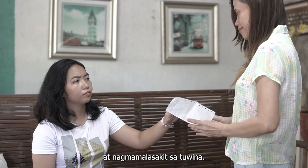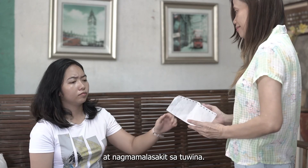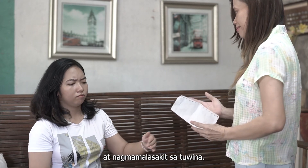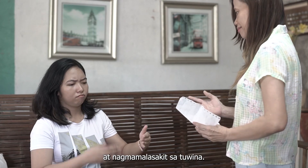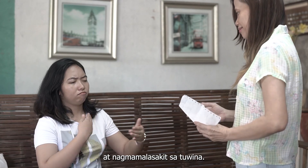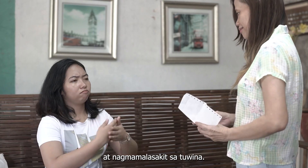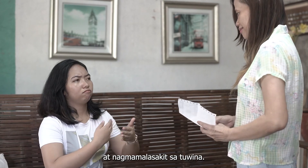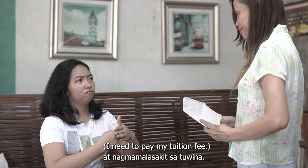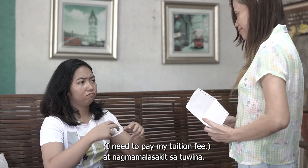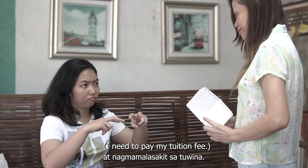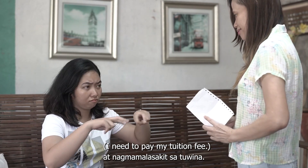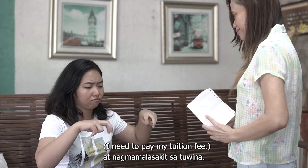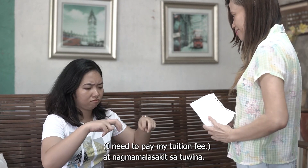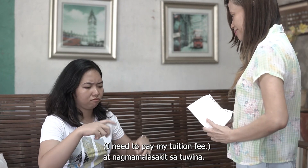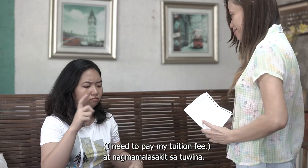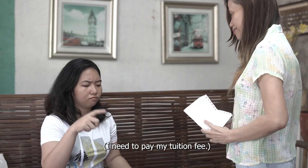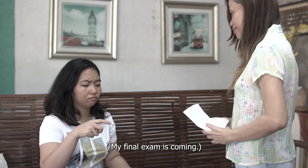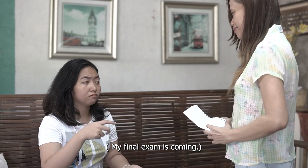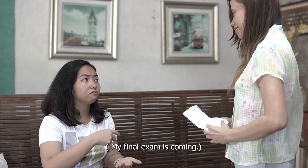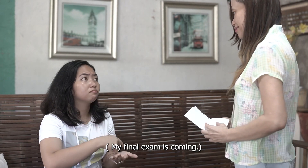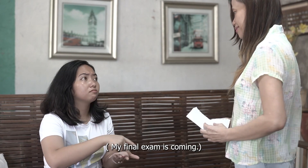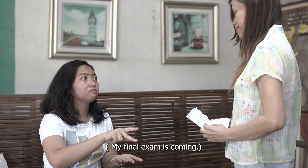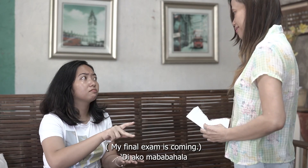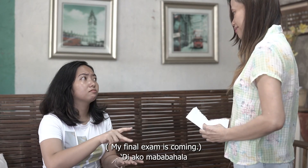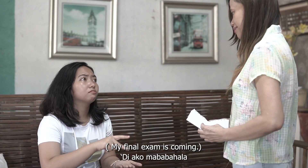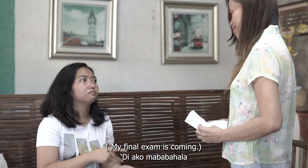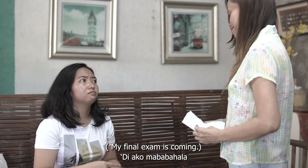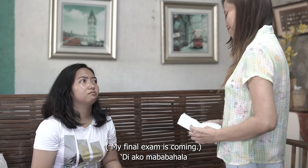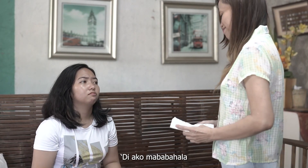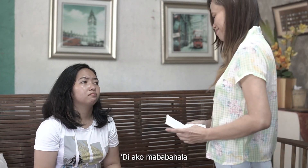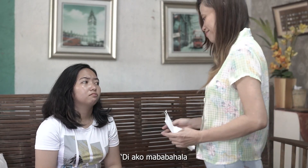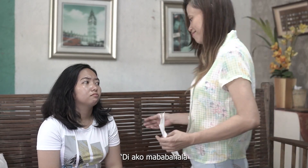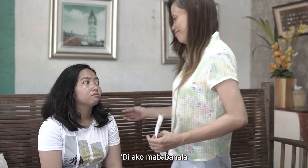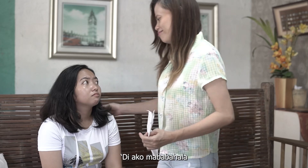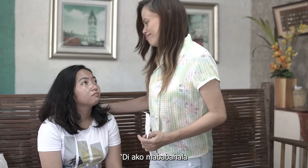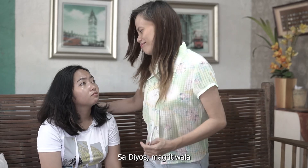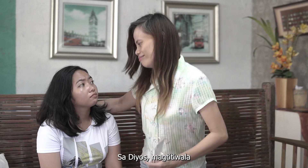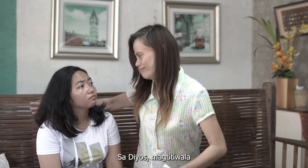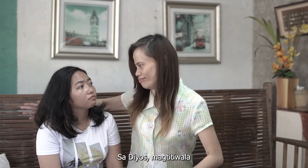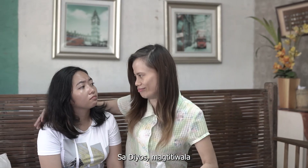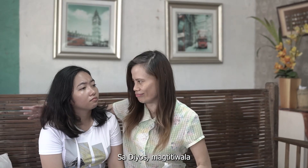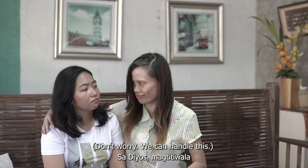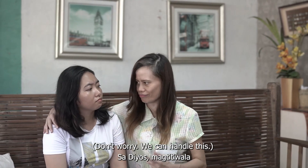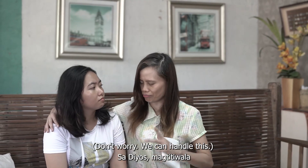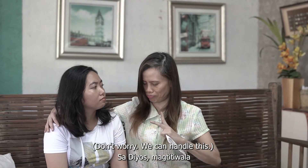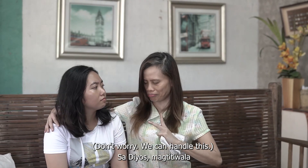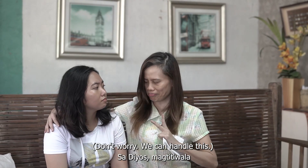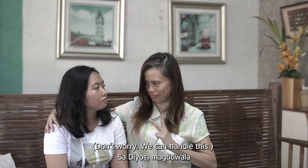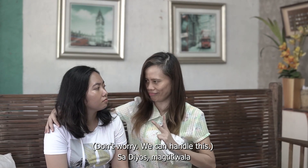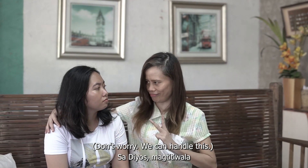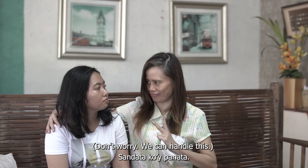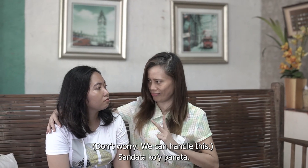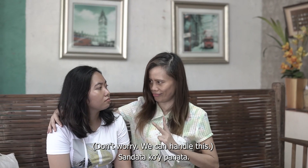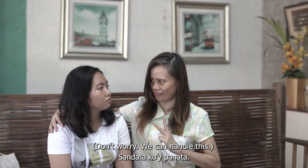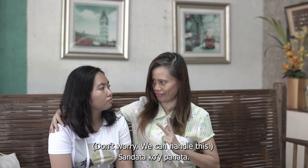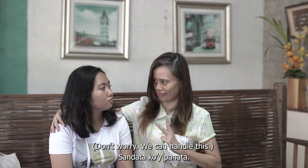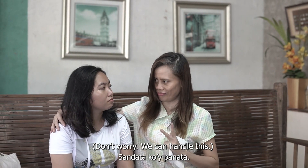sa tuwina. Di ako mababahala, sa Diyos magtitiwala, sanda't